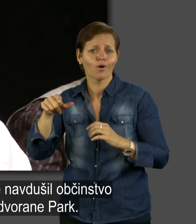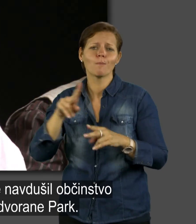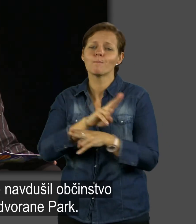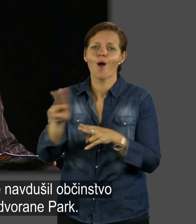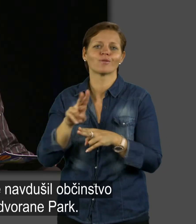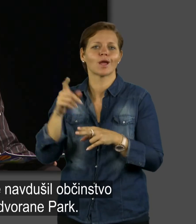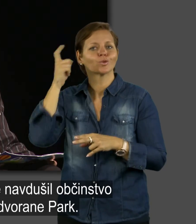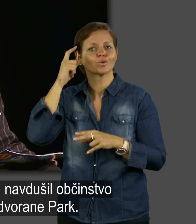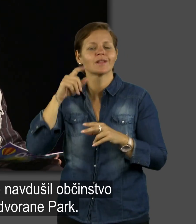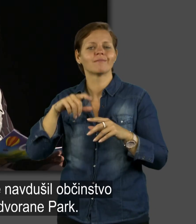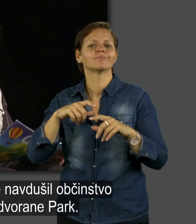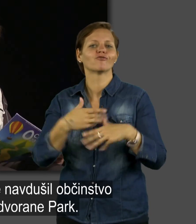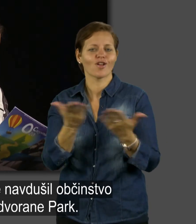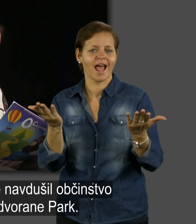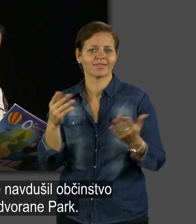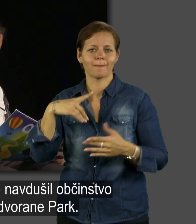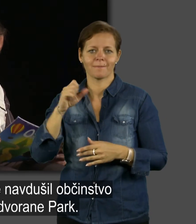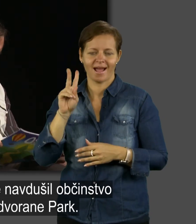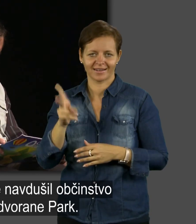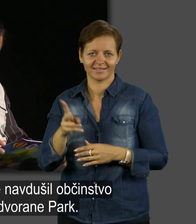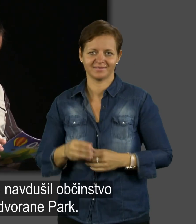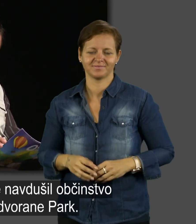polne kulturne dvorane Park.